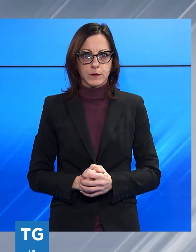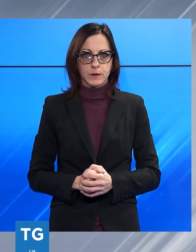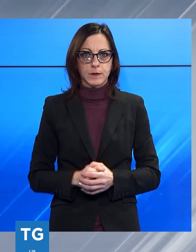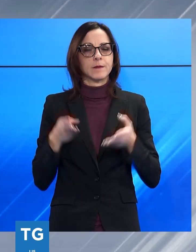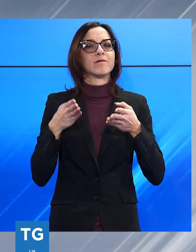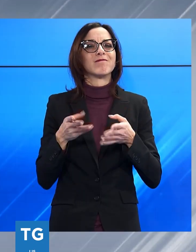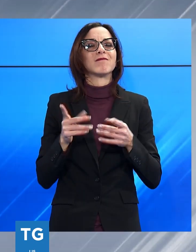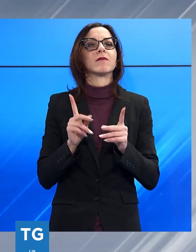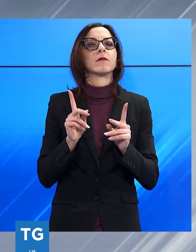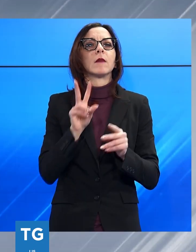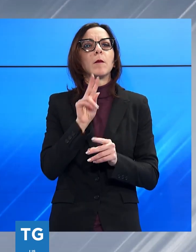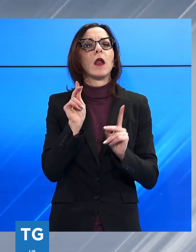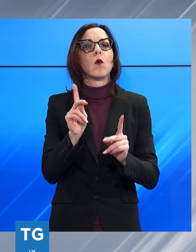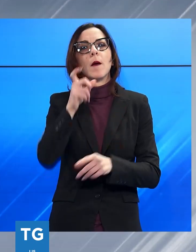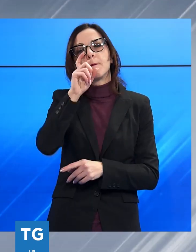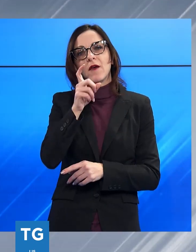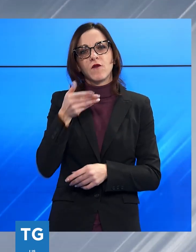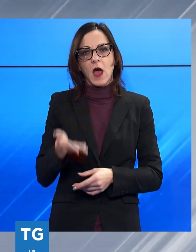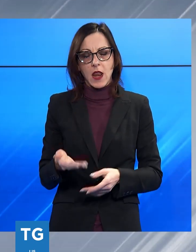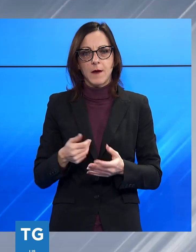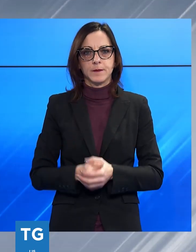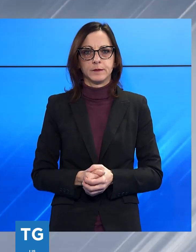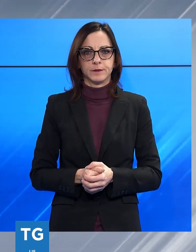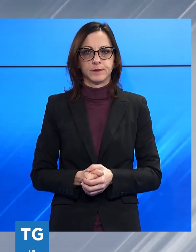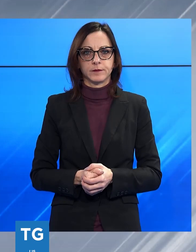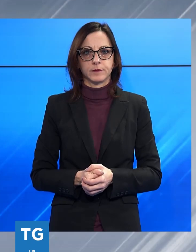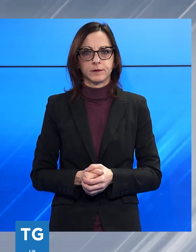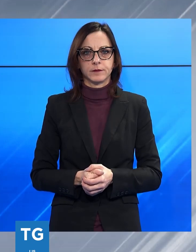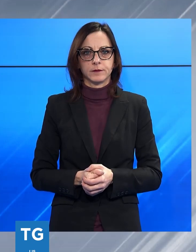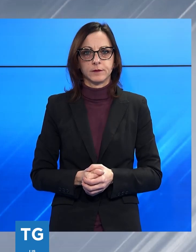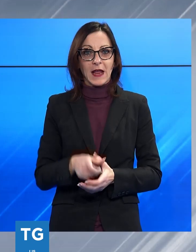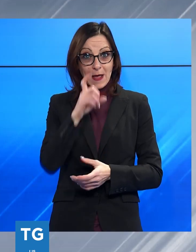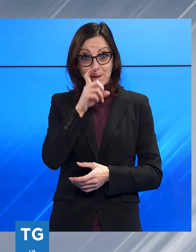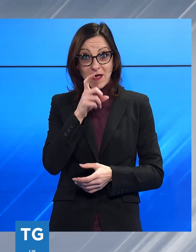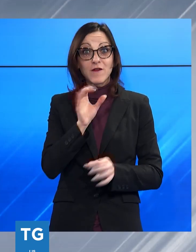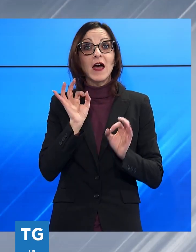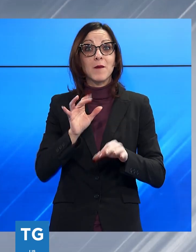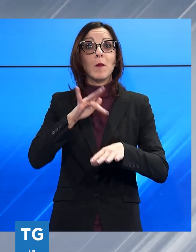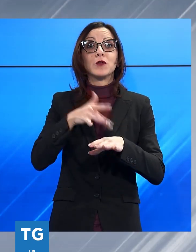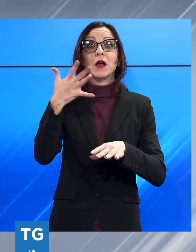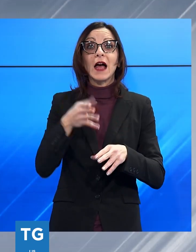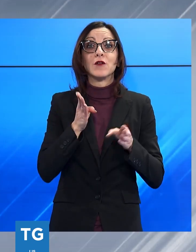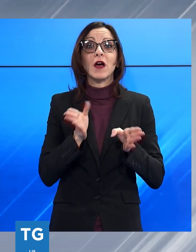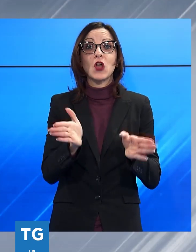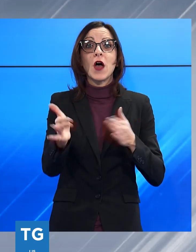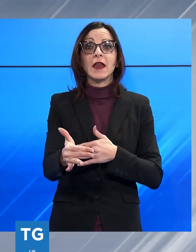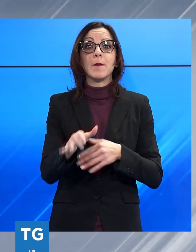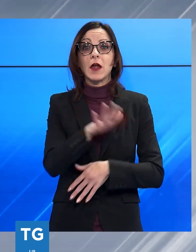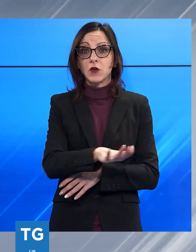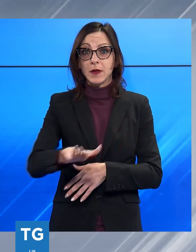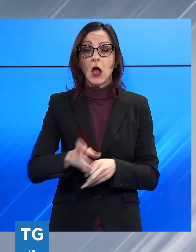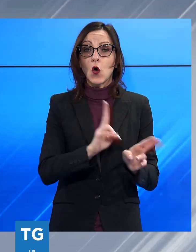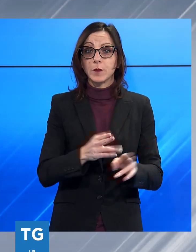dedicata alla befana con la visita della simpatica vecchietta ai reparti di pediatria degli ospedali